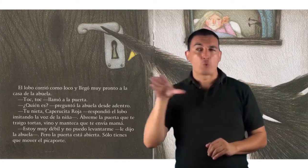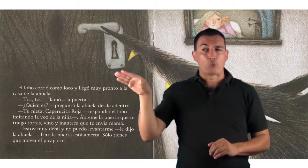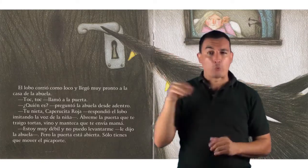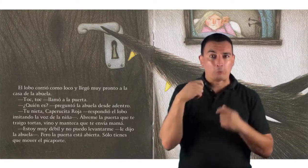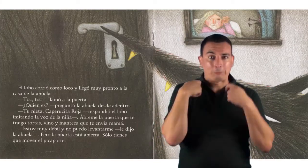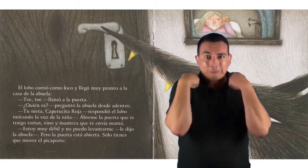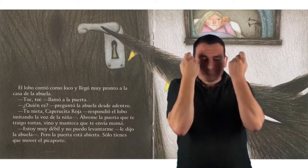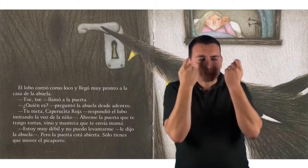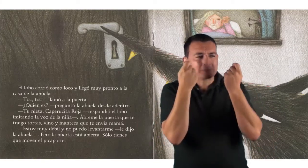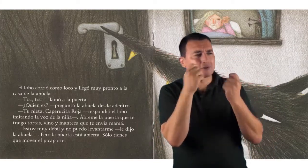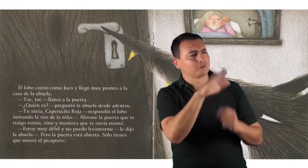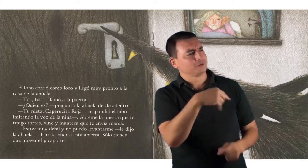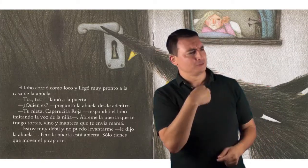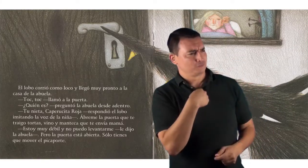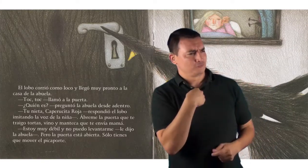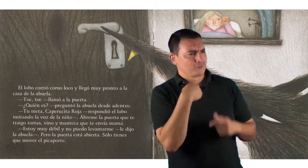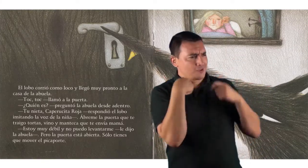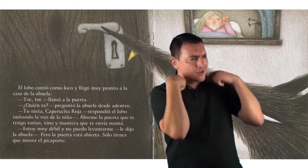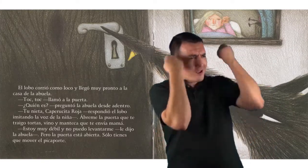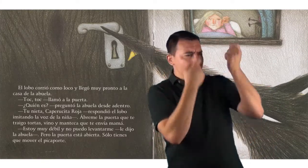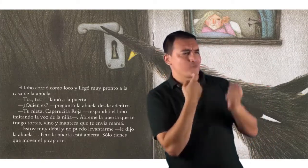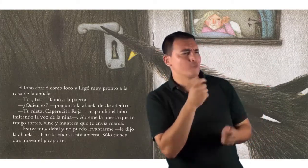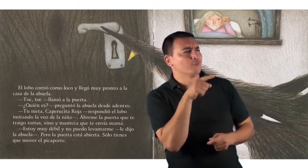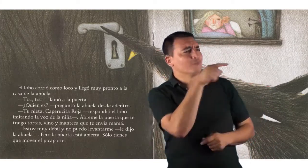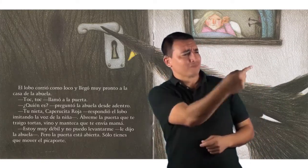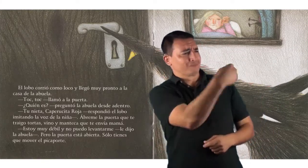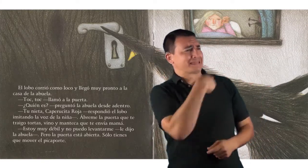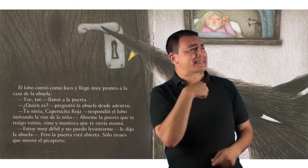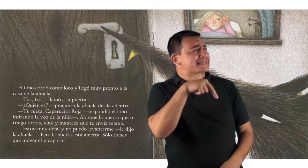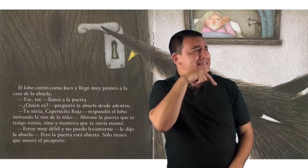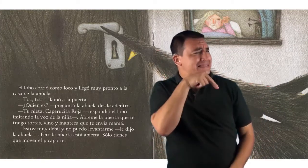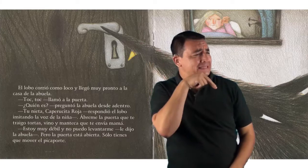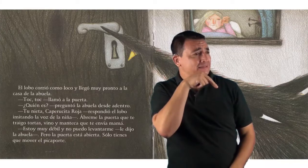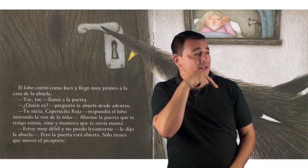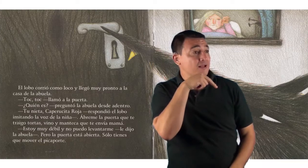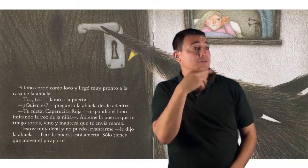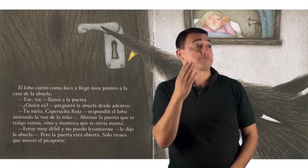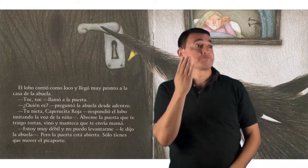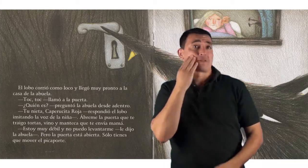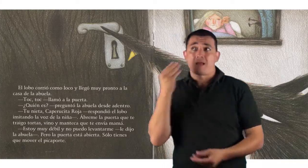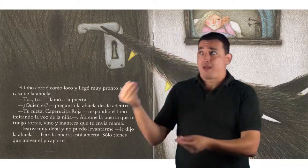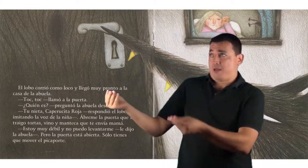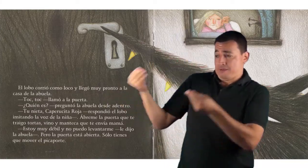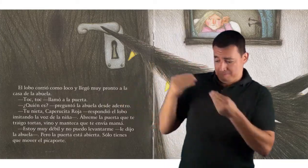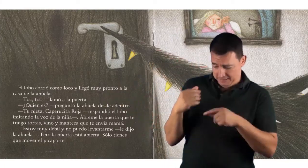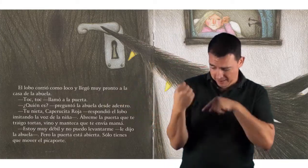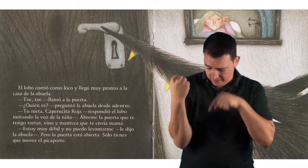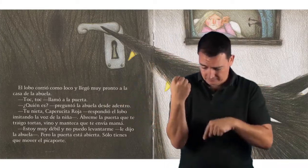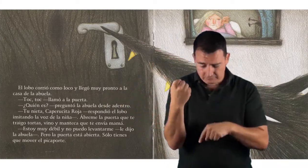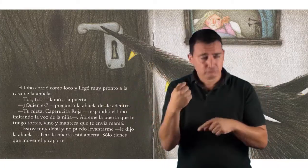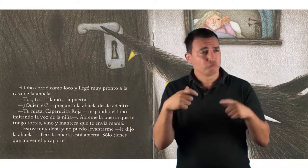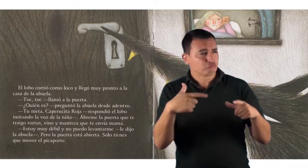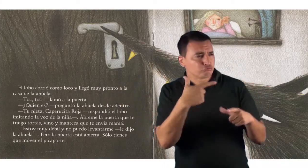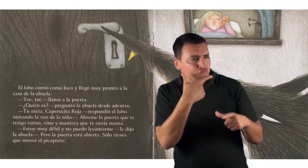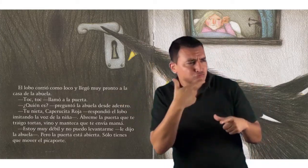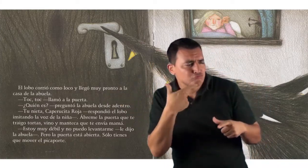Roja, respondió el lobo, imitando la voz de la niña. Ábreme la puerta, que te traigo tortas,